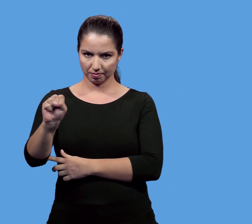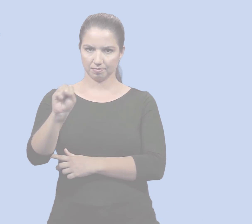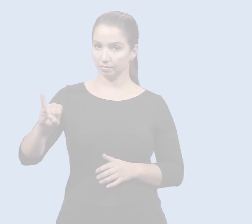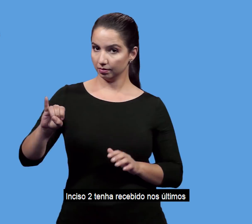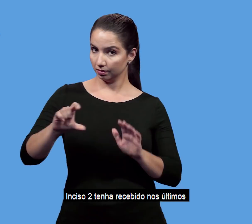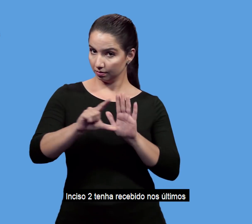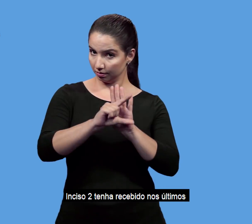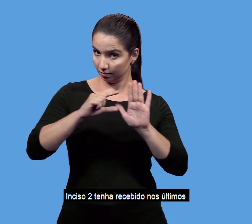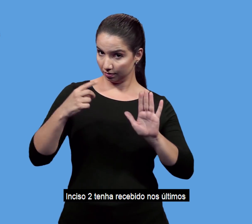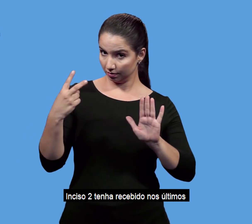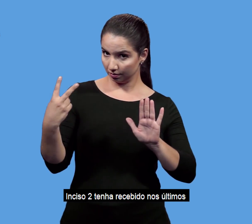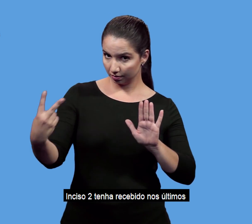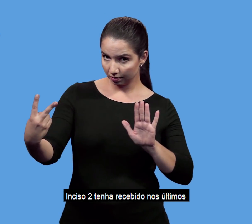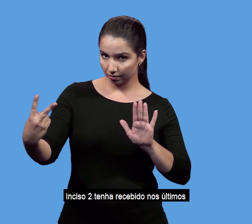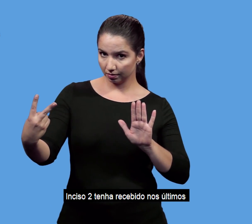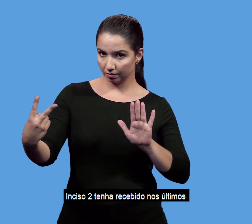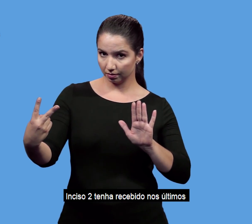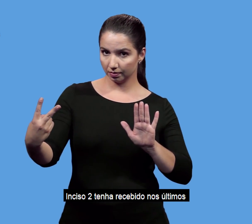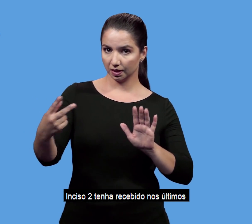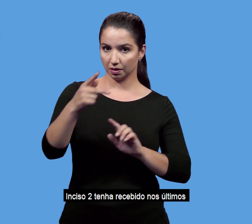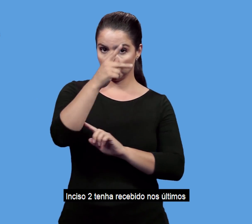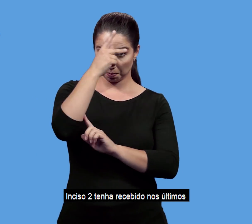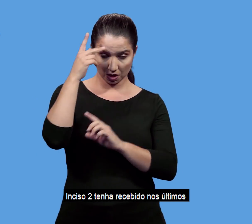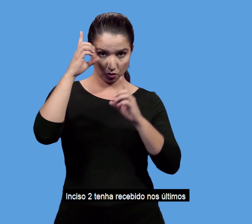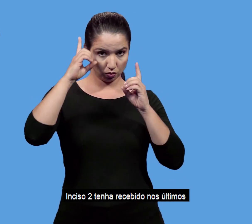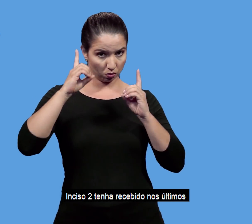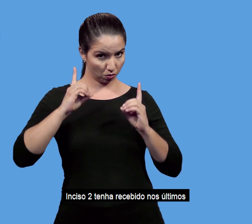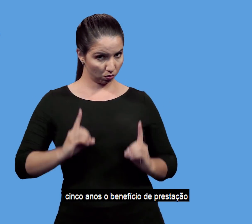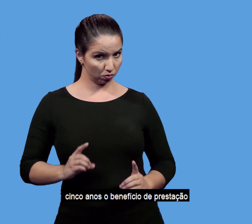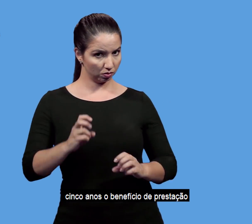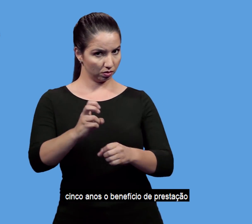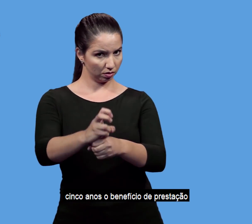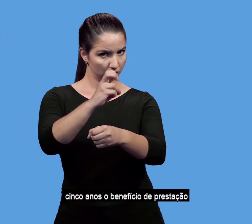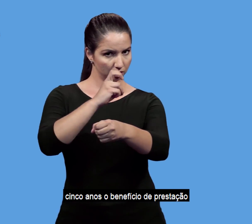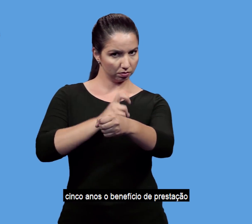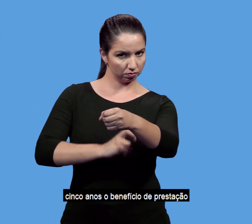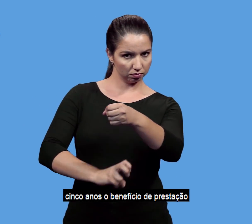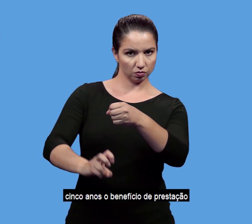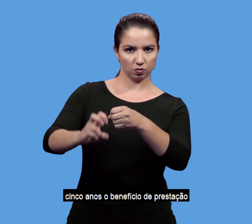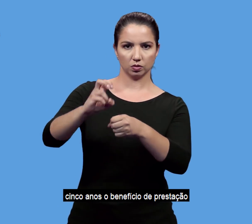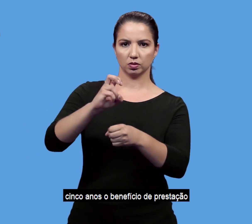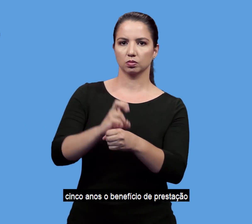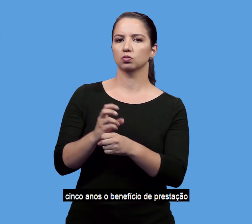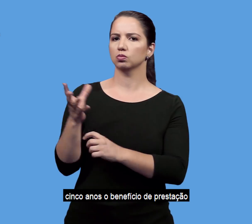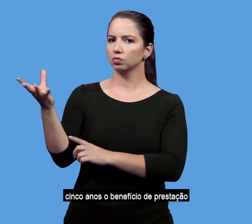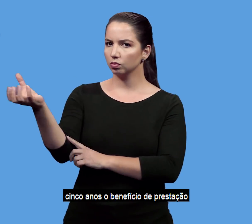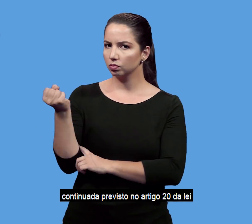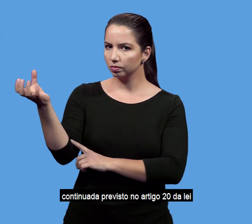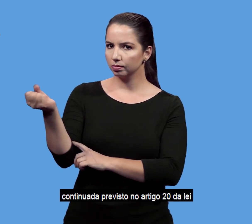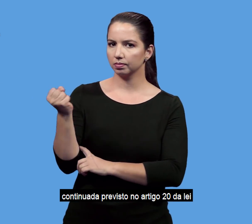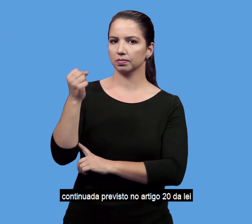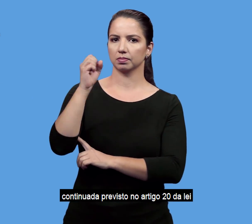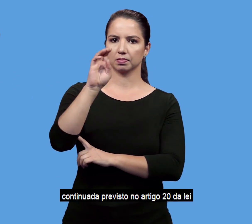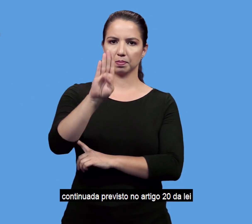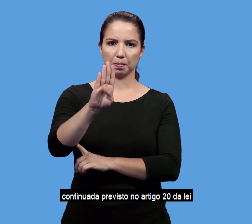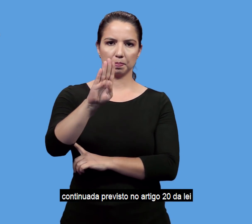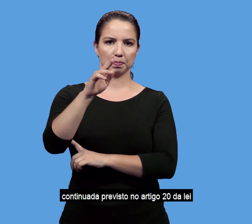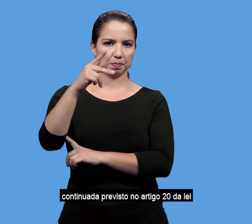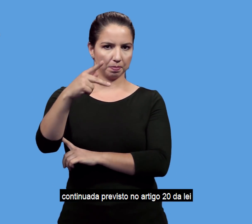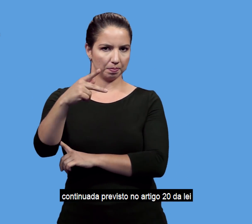o inciso 2 tenha recebido nos últimos cinco anos o benefício de prestação continuada previsto no